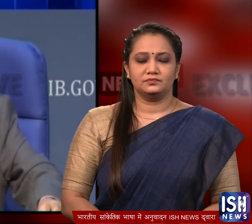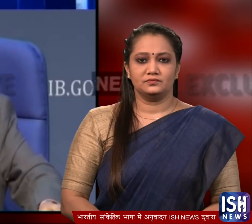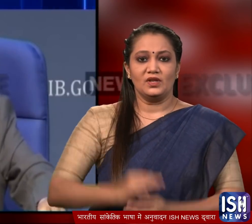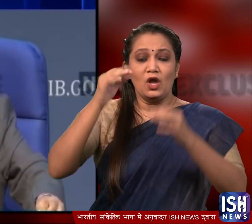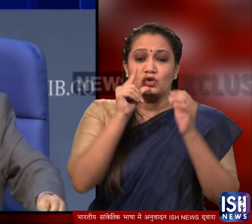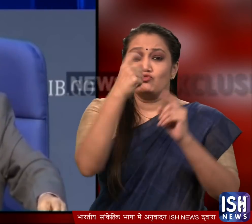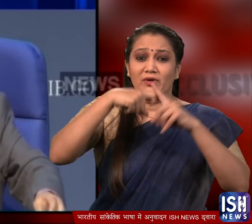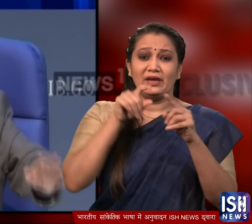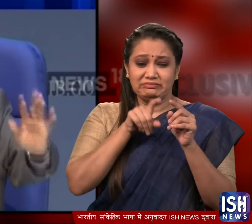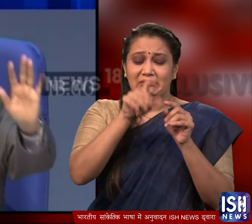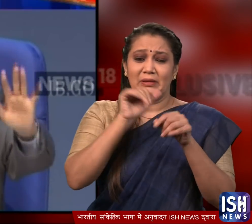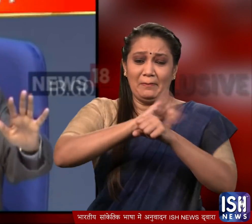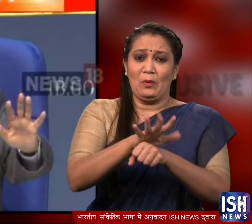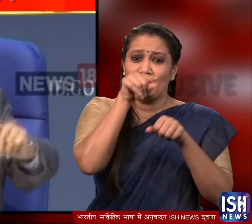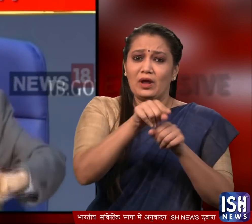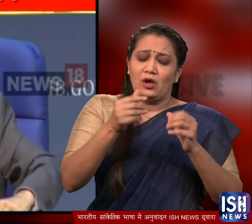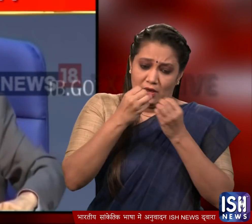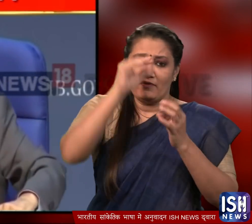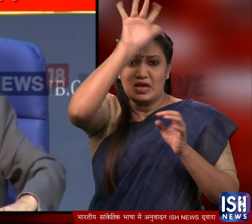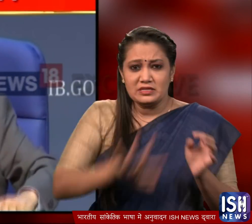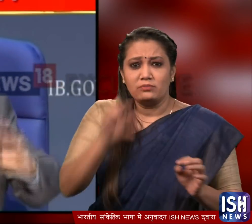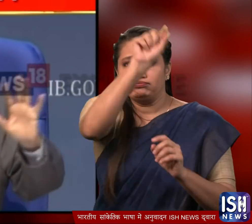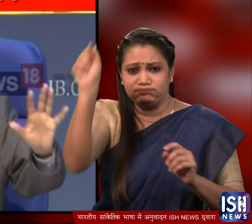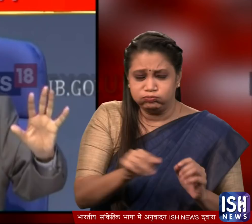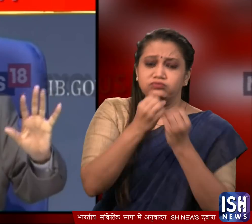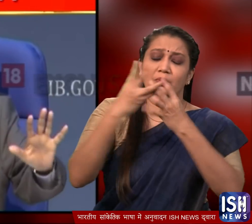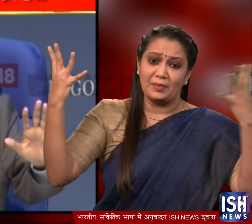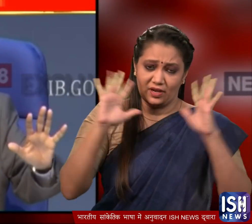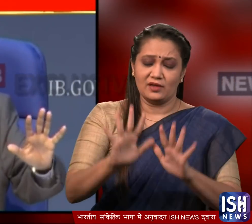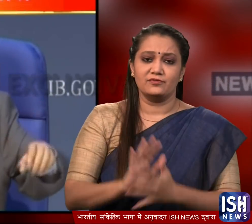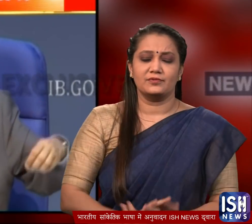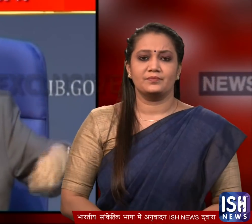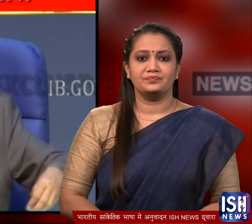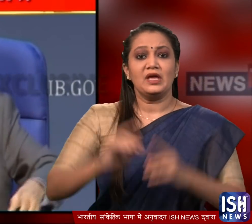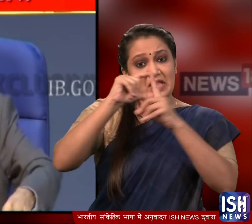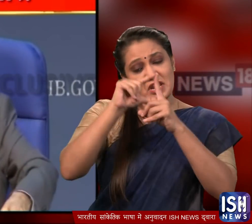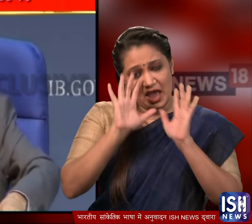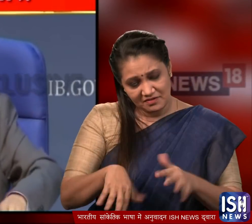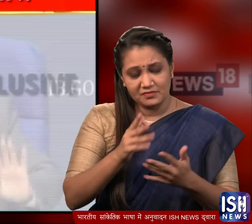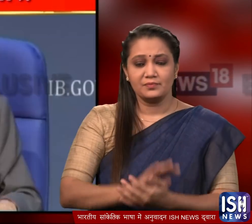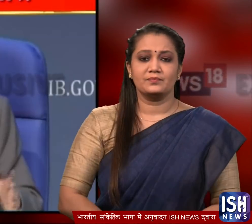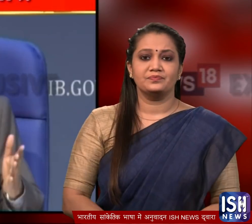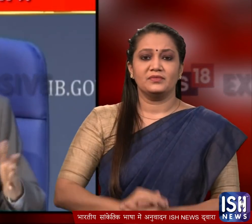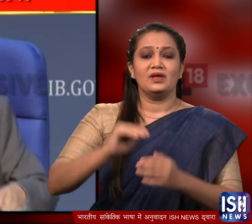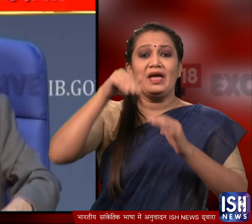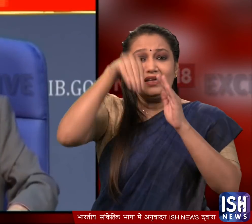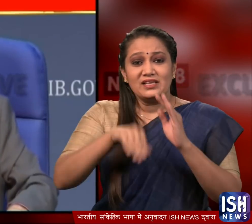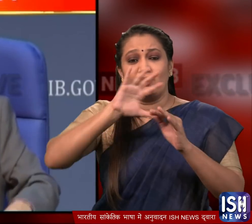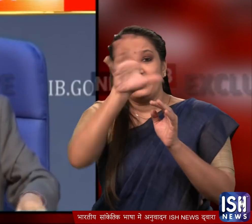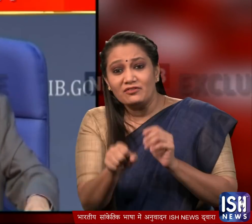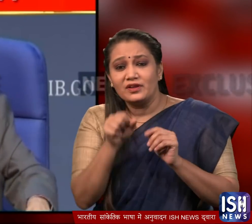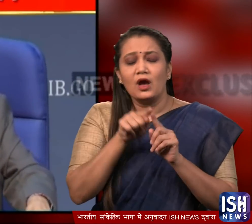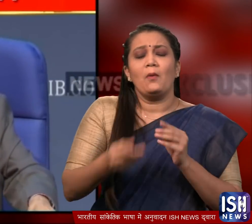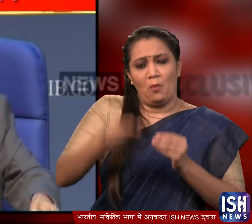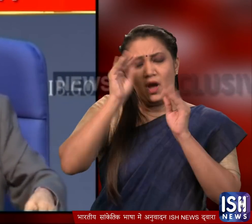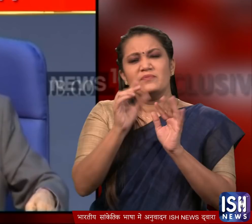के का वेरिएंट पर्टिकुलरली हमारे देश में कई जगह पे है। पंजाब में दिख रहा है, ज्यादा है, दिल्ली में भी है। साउथ अफ्रीकन वेरिएंट